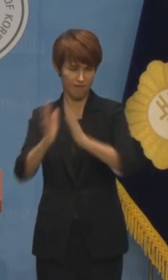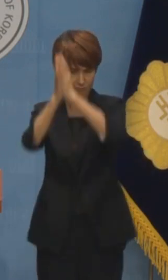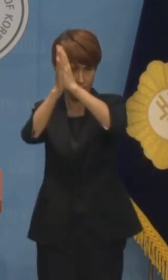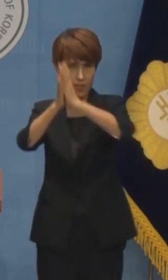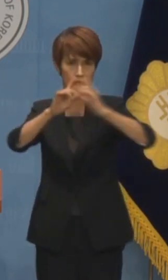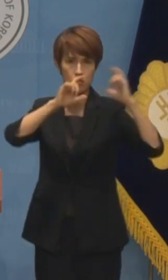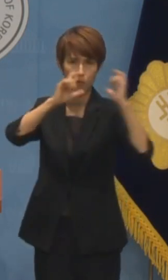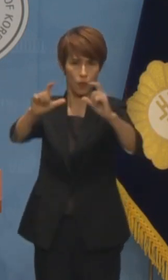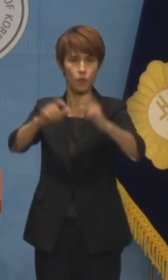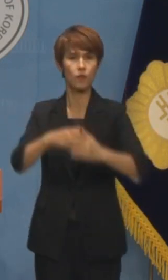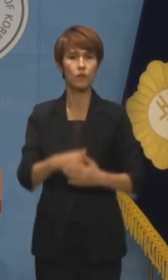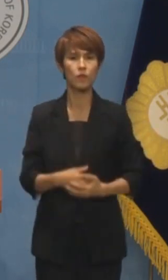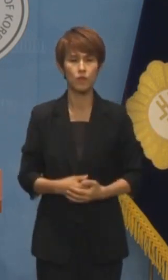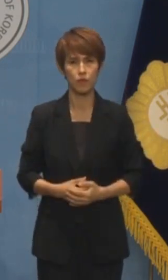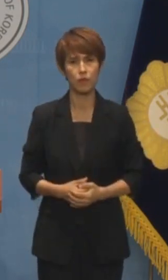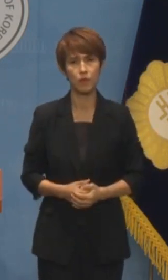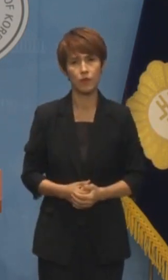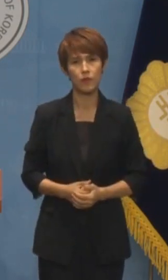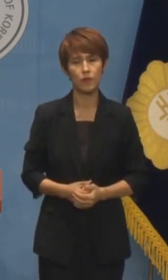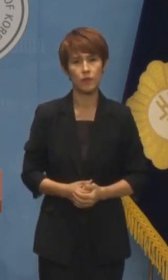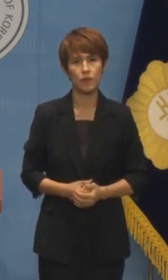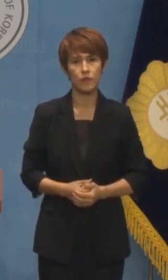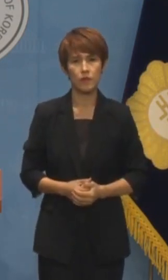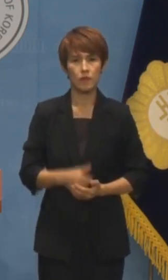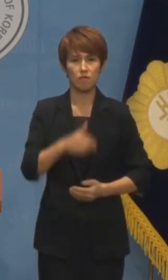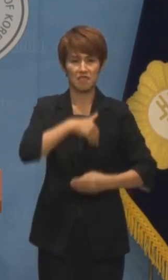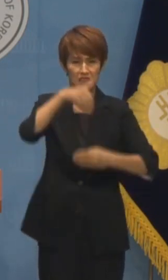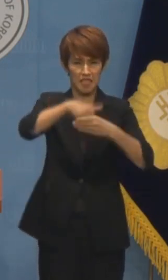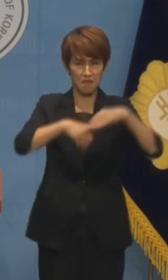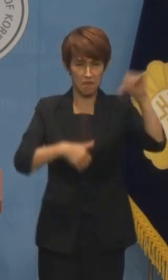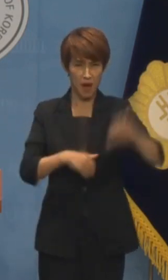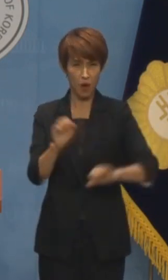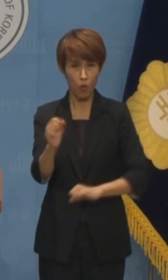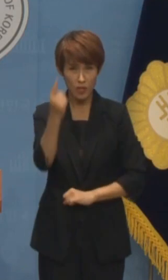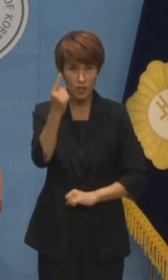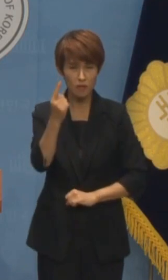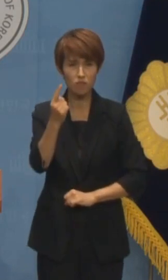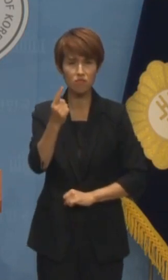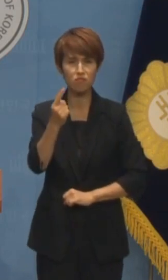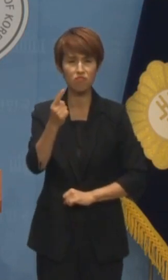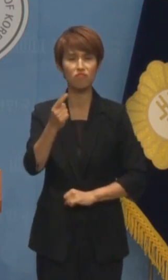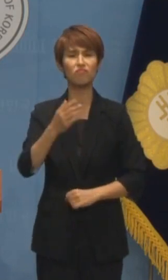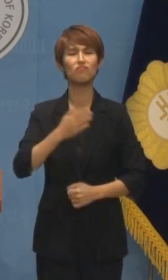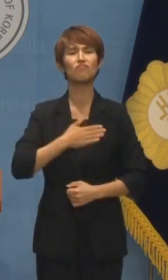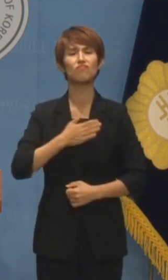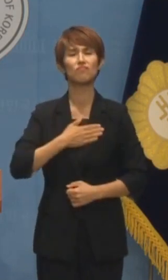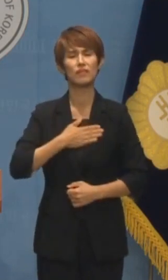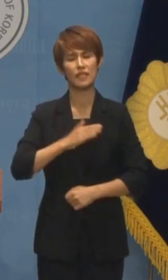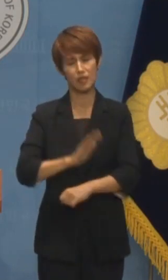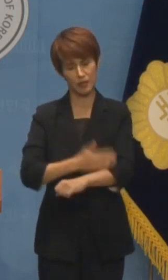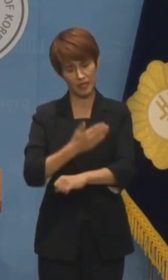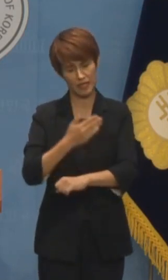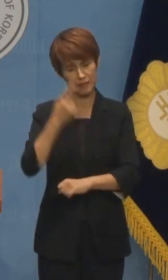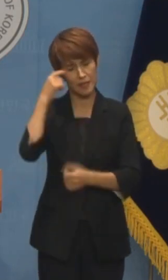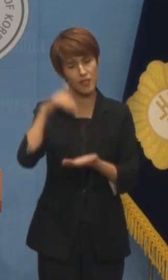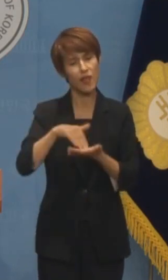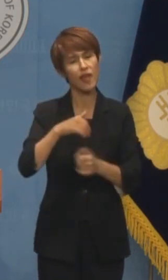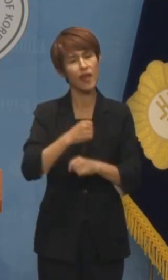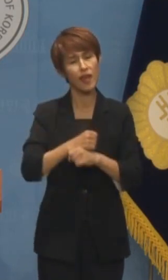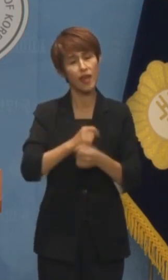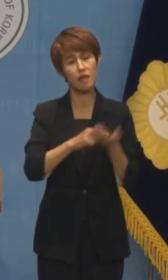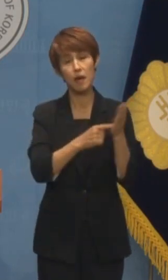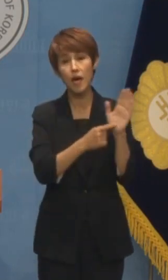대결을 선택했습니다. 총선 참패의 원인은 본인에게 있다며 깊이 반성하겠다던 윤석열